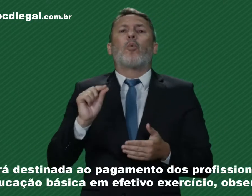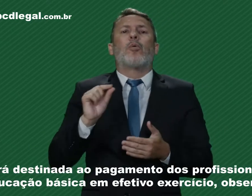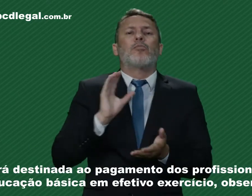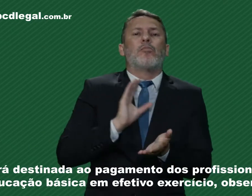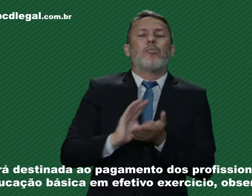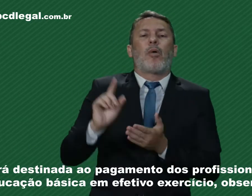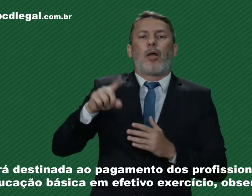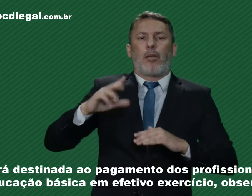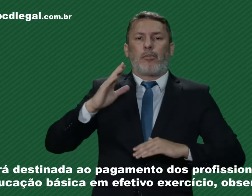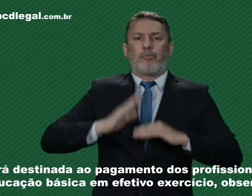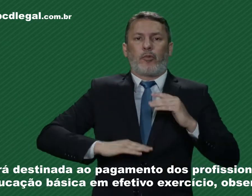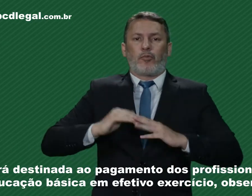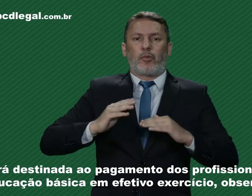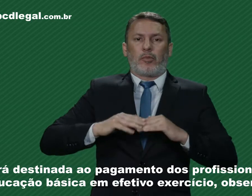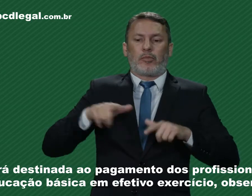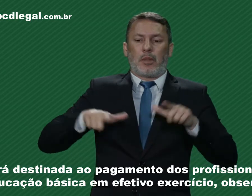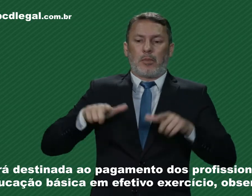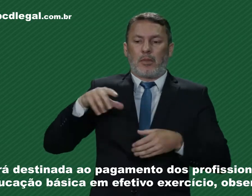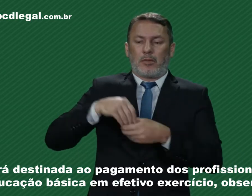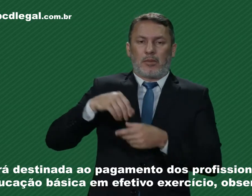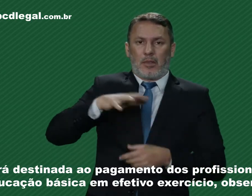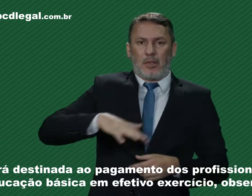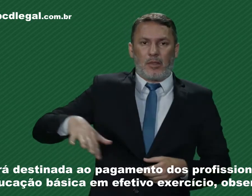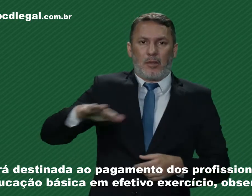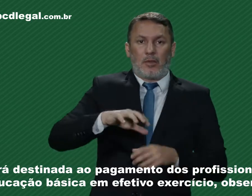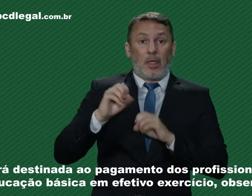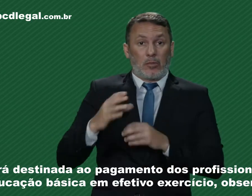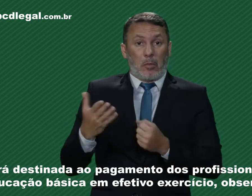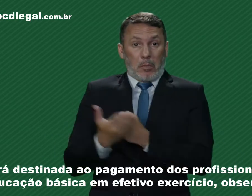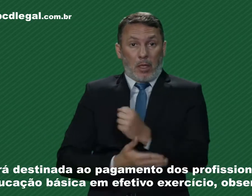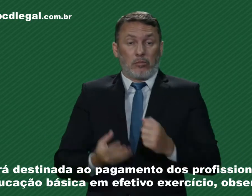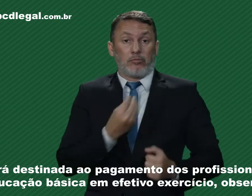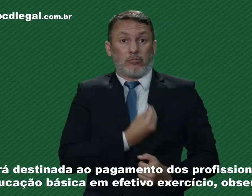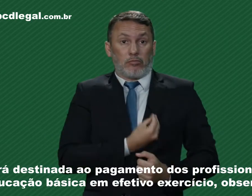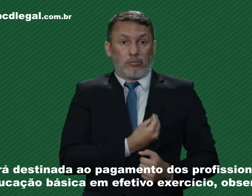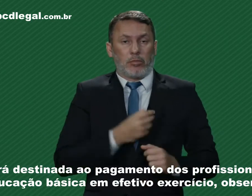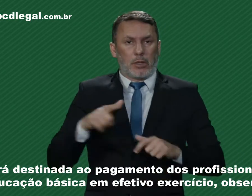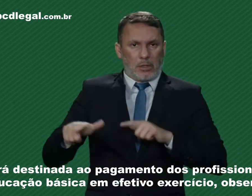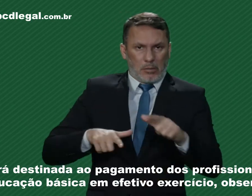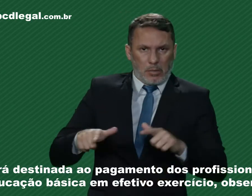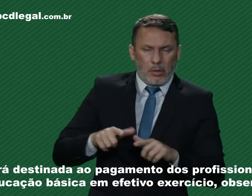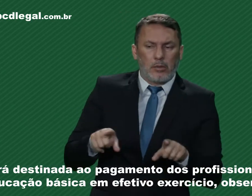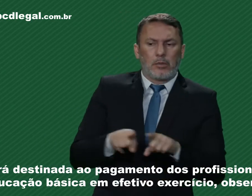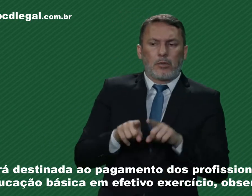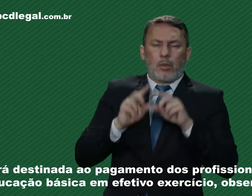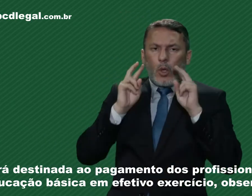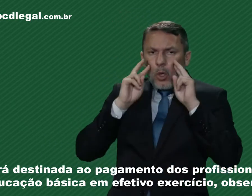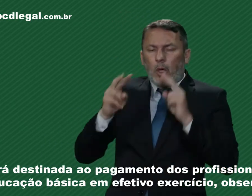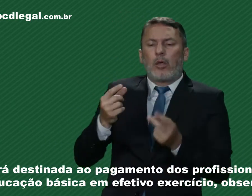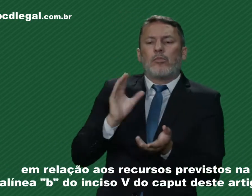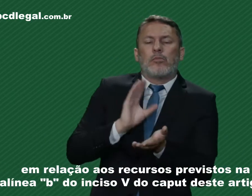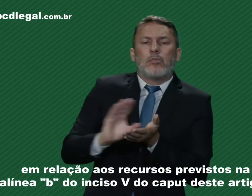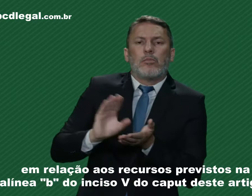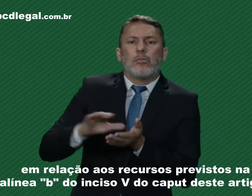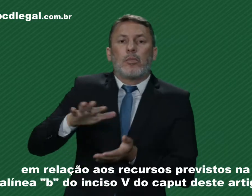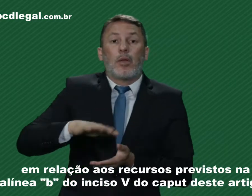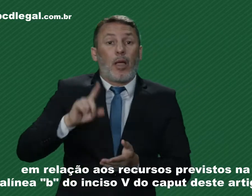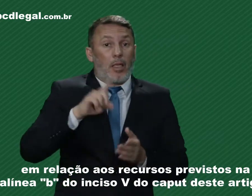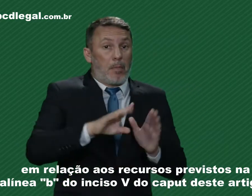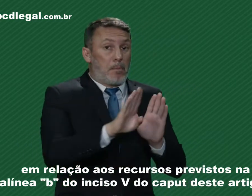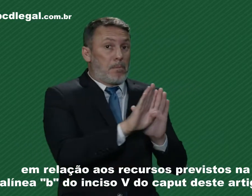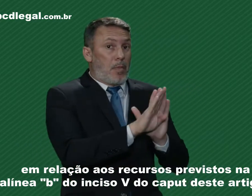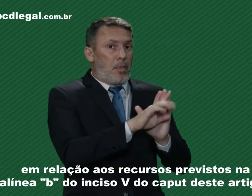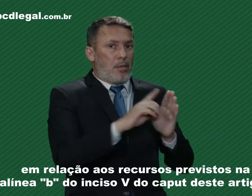será destinada ao pagamento dos profissionais da educação básica em efetivo exercício, observado, em relação